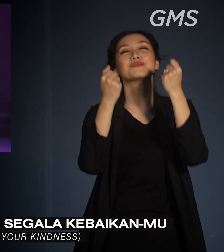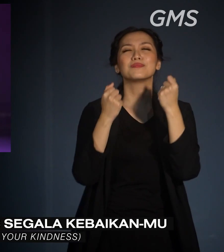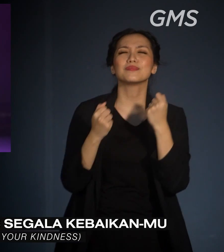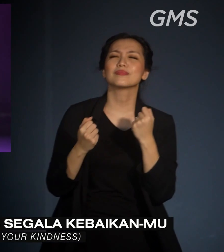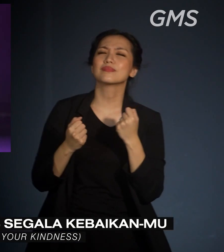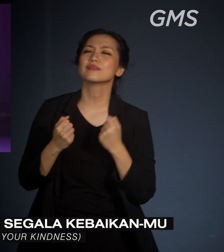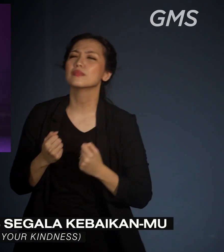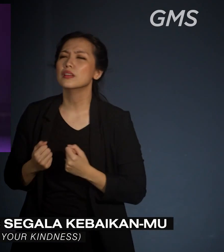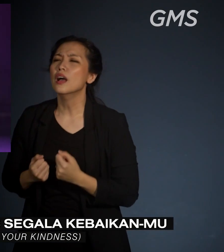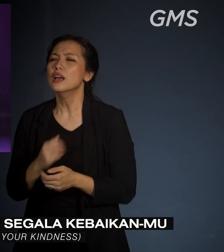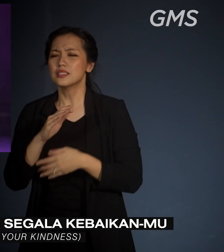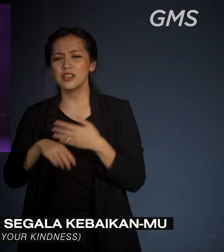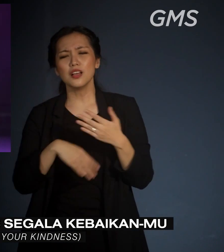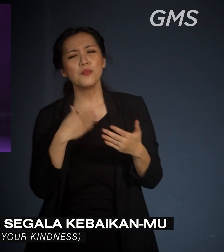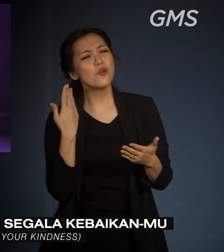naikkan pujian ini